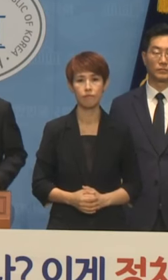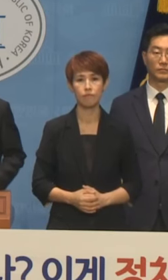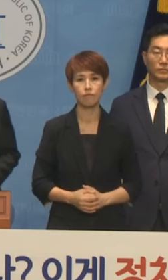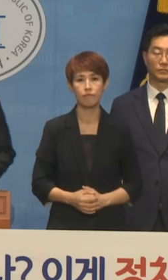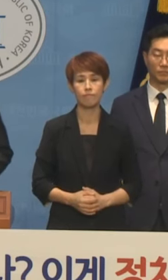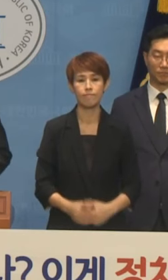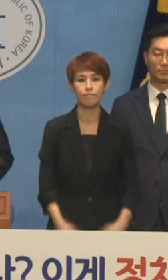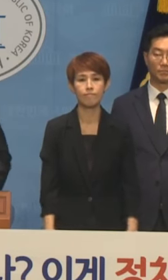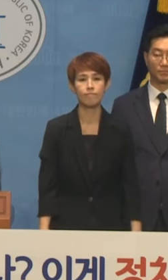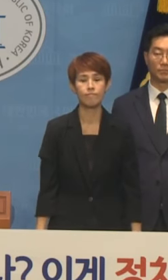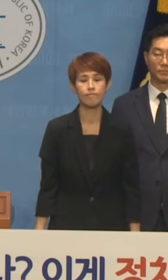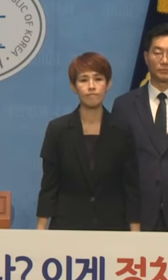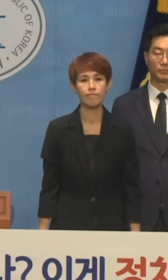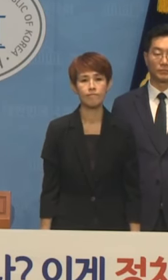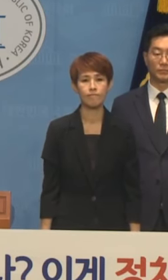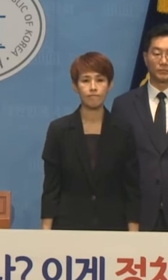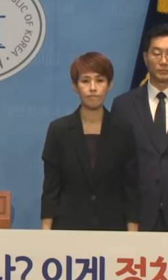감사합니다.